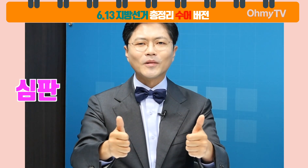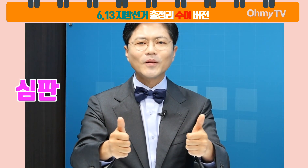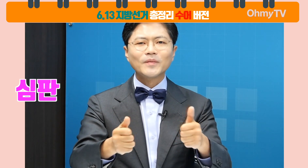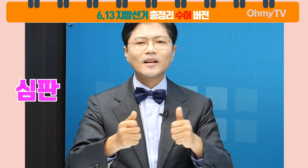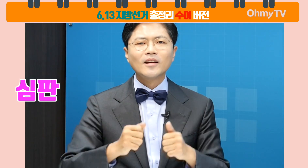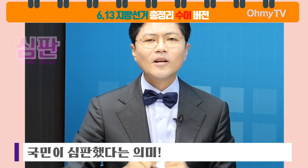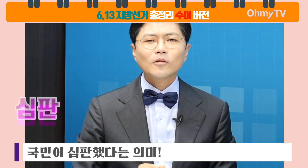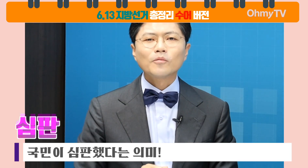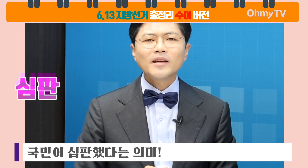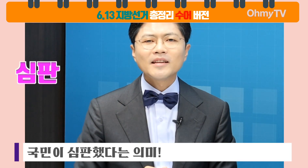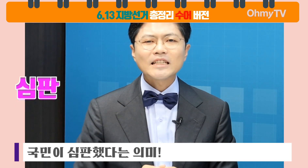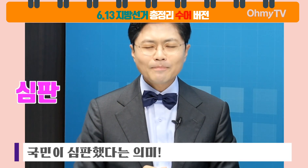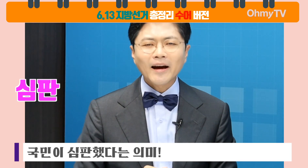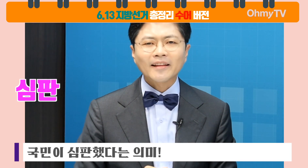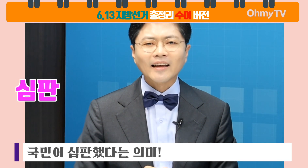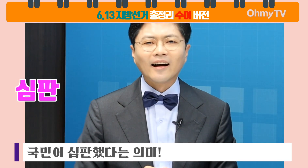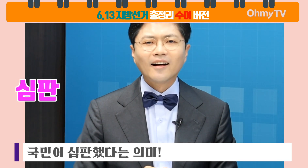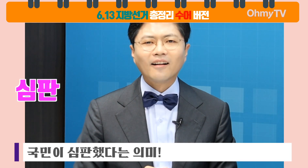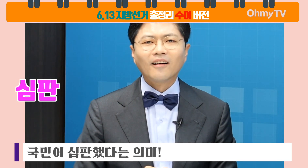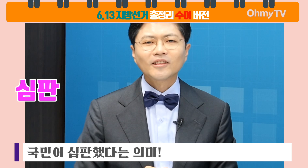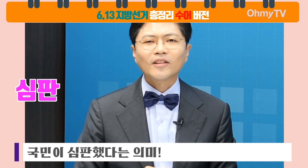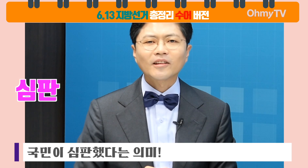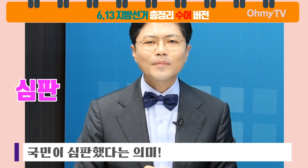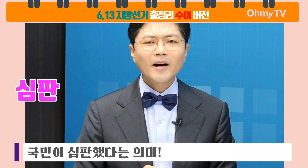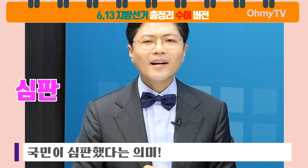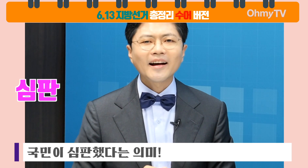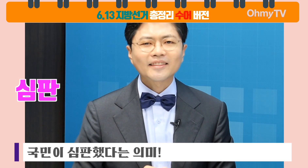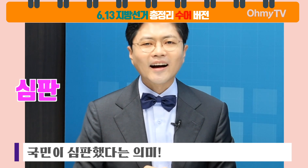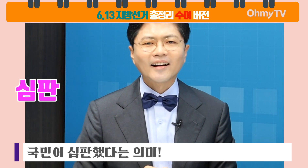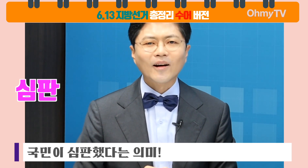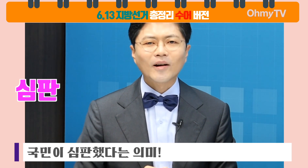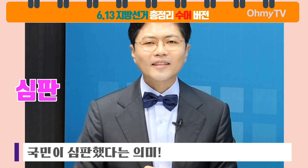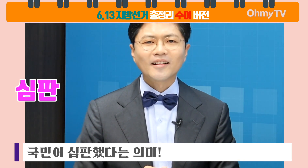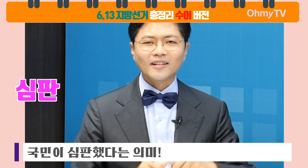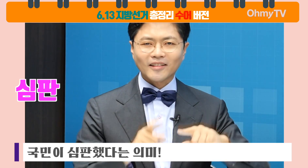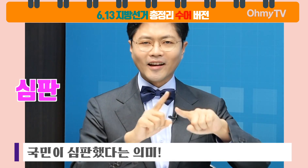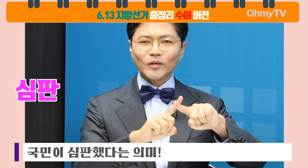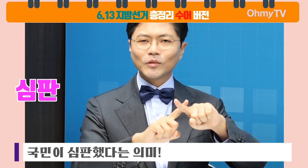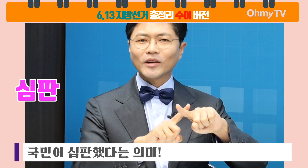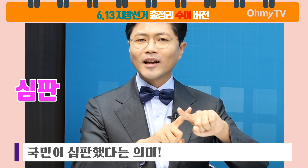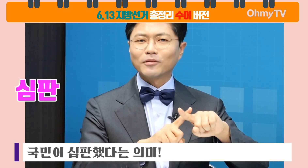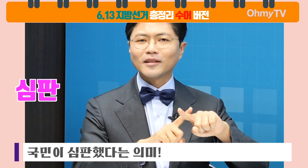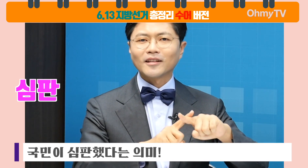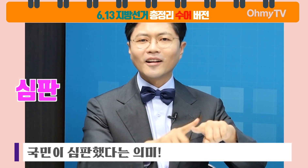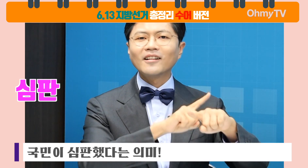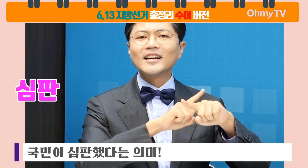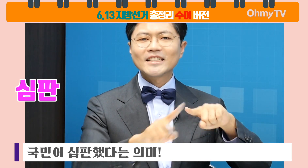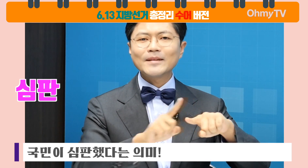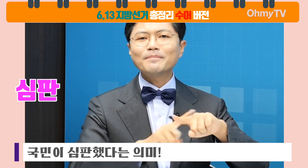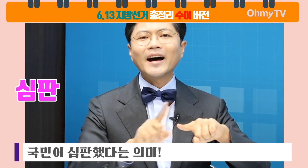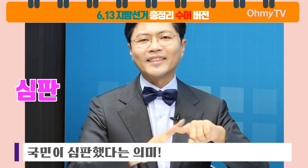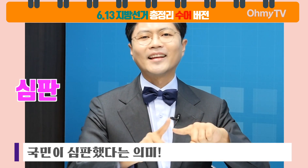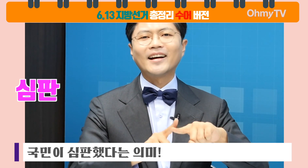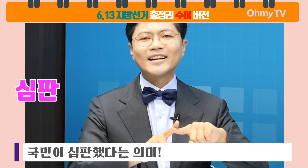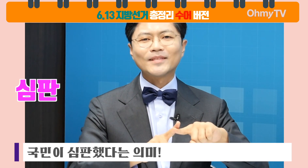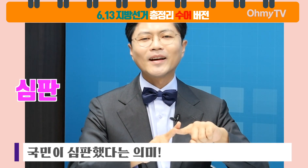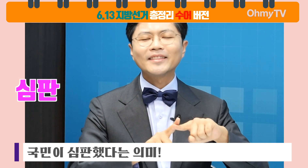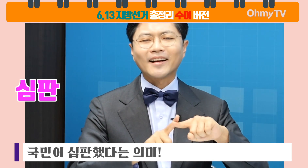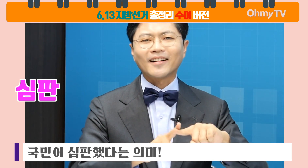심판이고요. 국민이 심판했다, 어떤 것을 평가했다라고 할 때는 이렇게 손 두 개를 부딪혀서 심판하시면 될 것